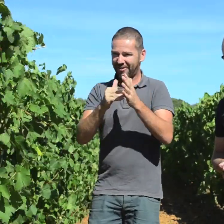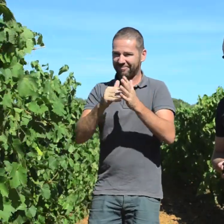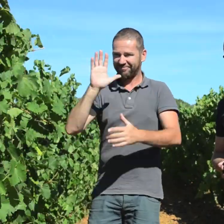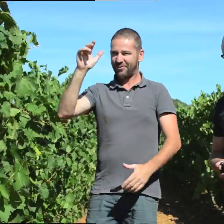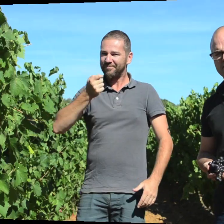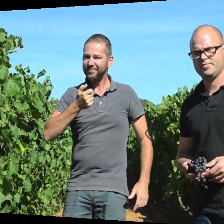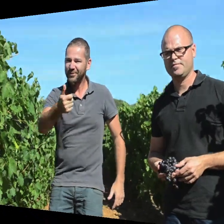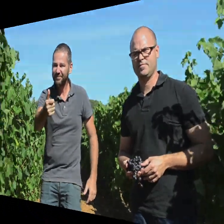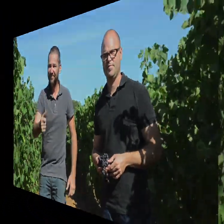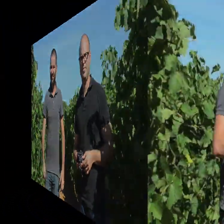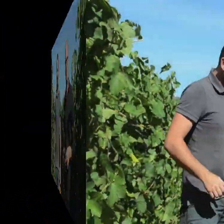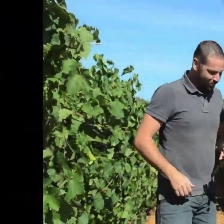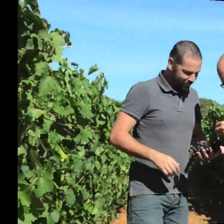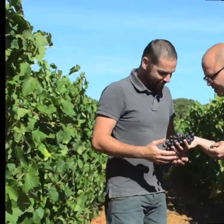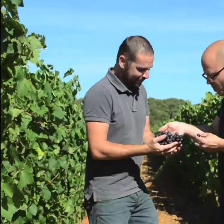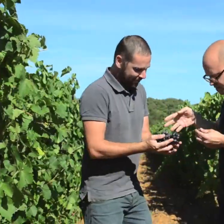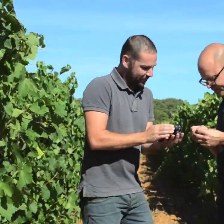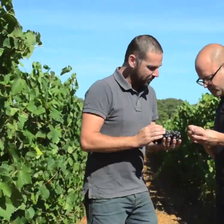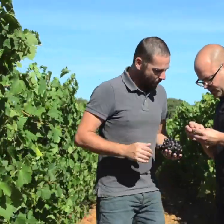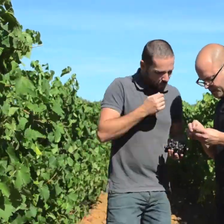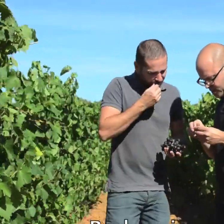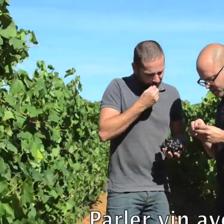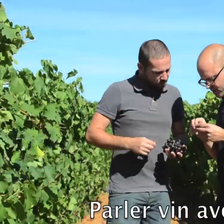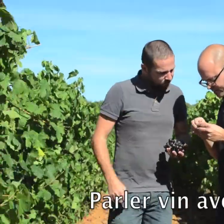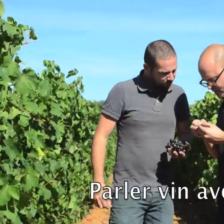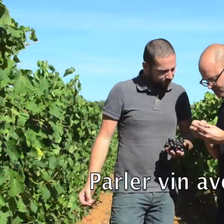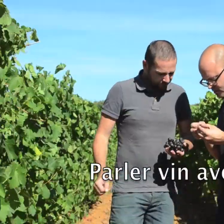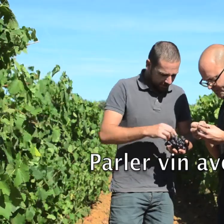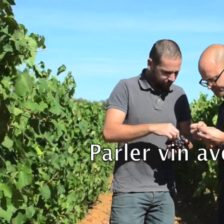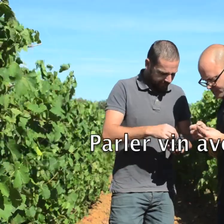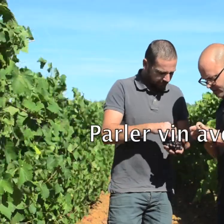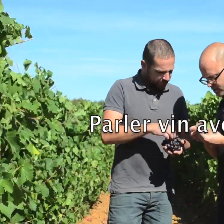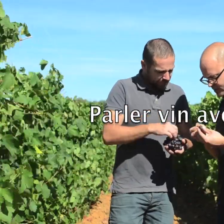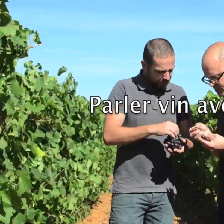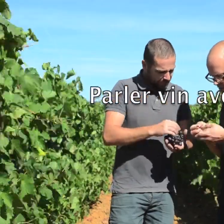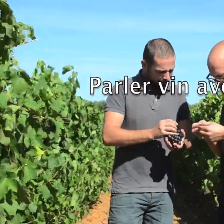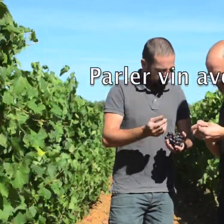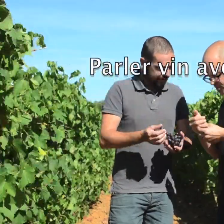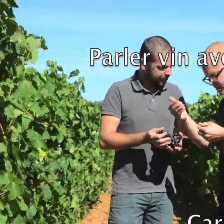à bientôt.